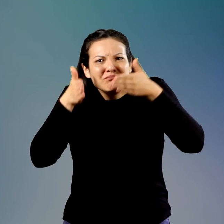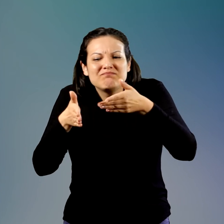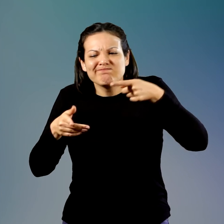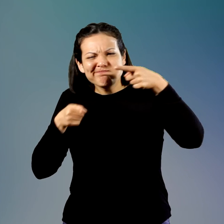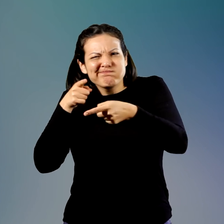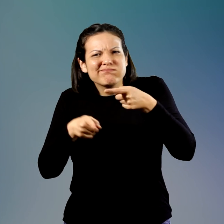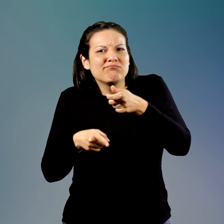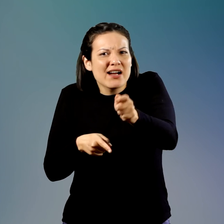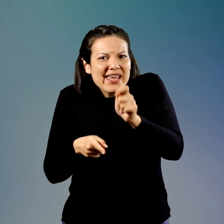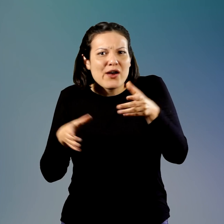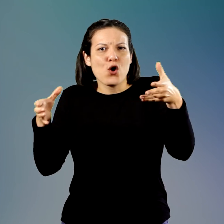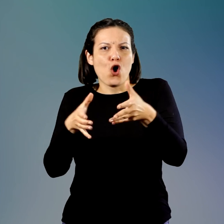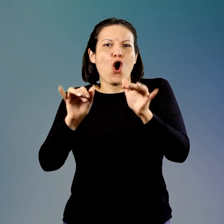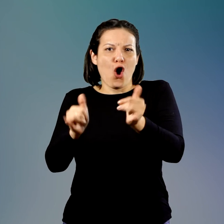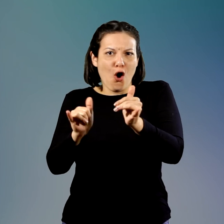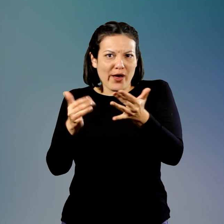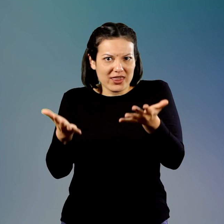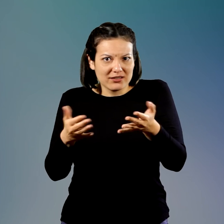centralmente a los jóvenes